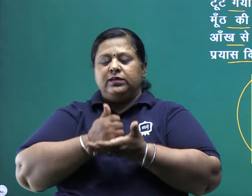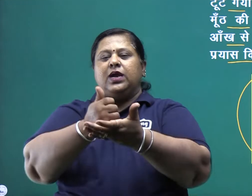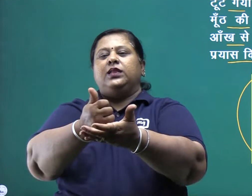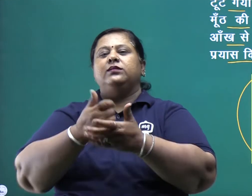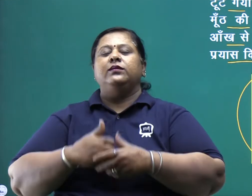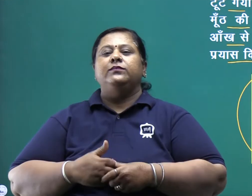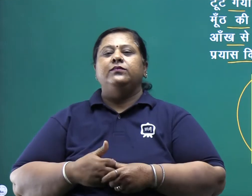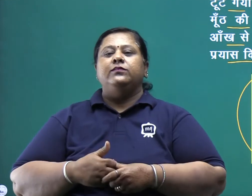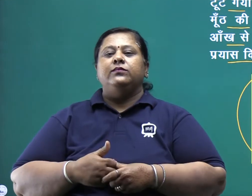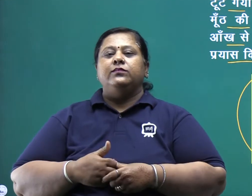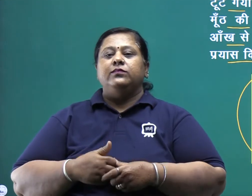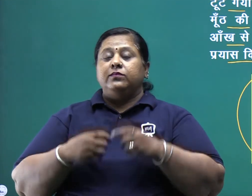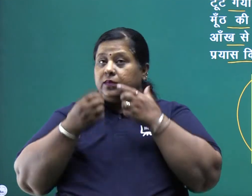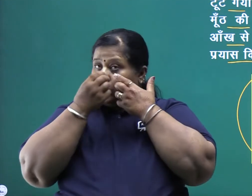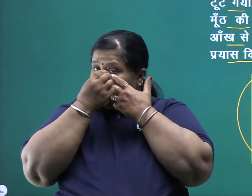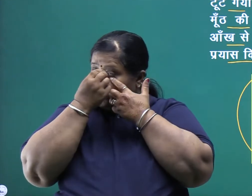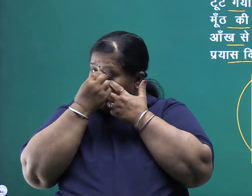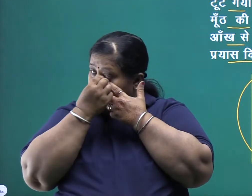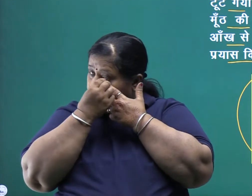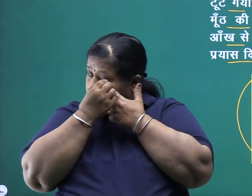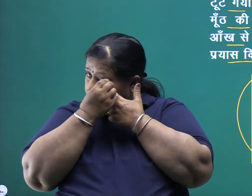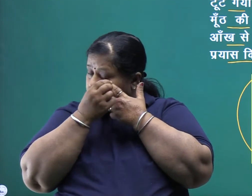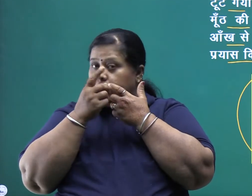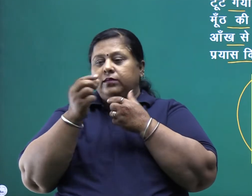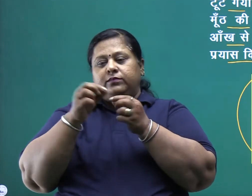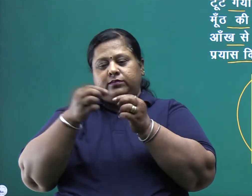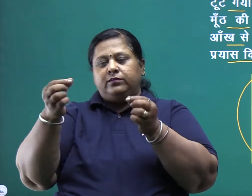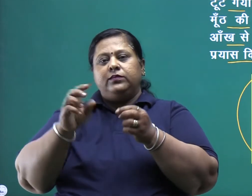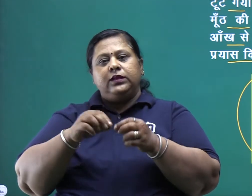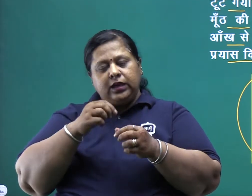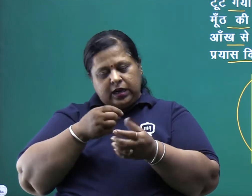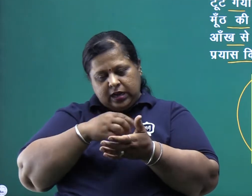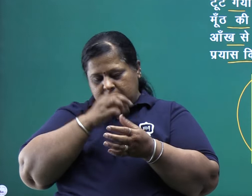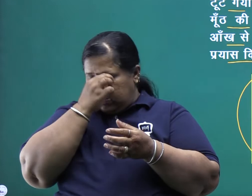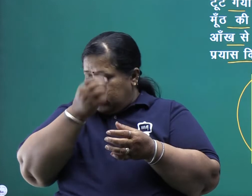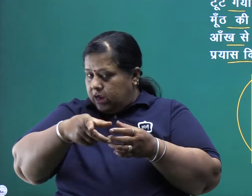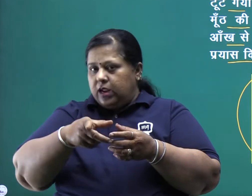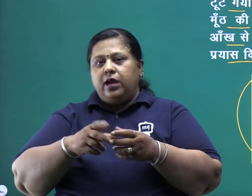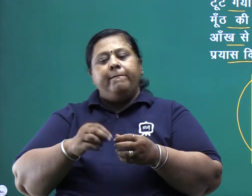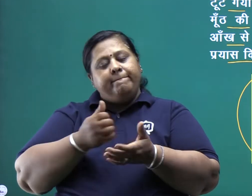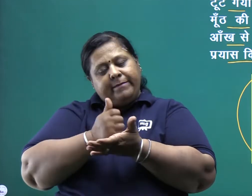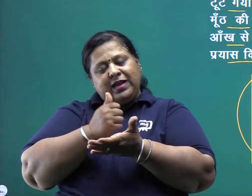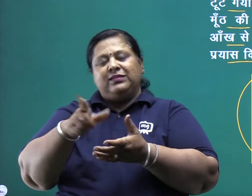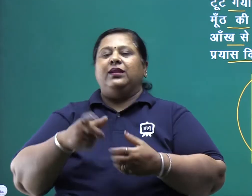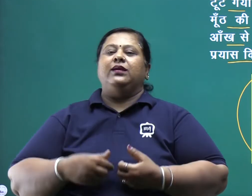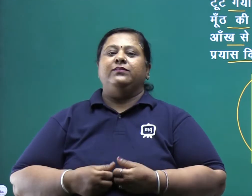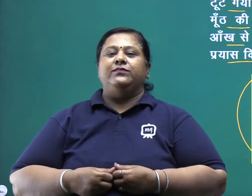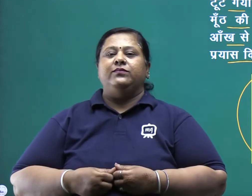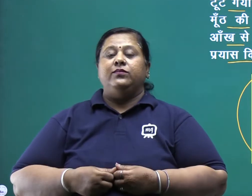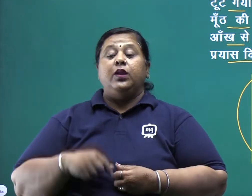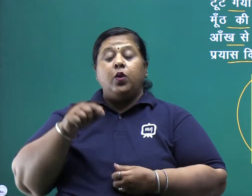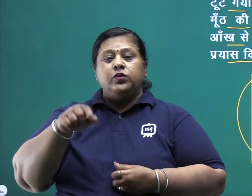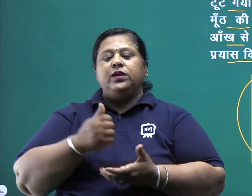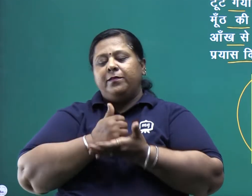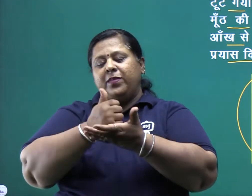सहायता से उसकी आँख का तिनका निकालने का प्रयास कर रहे हैं और